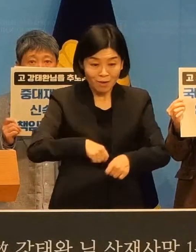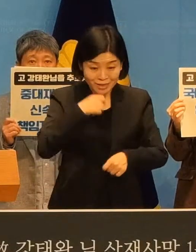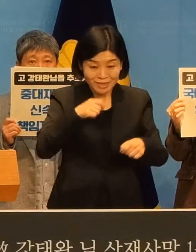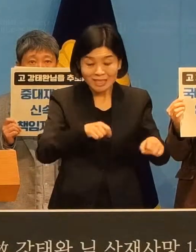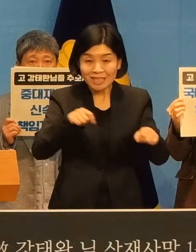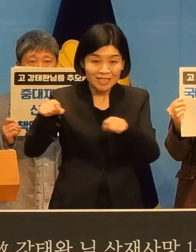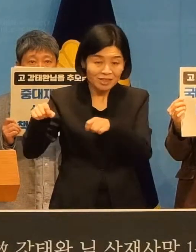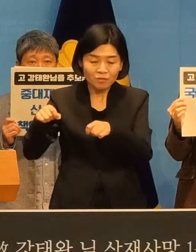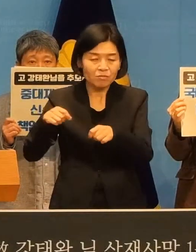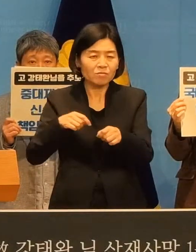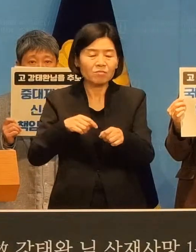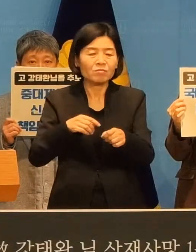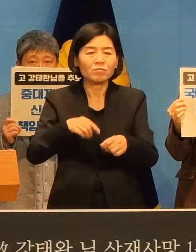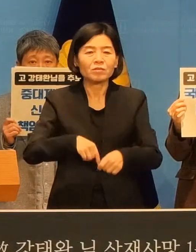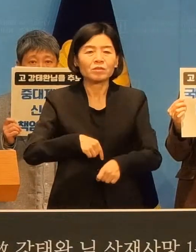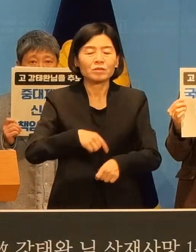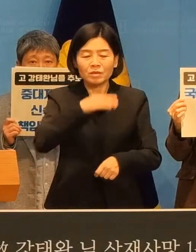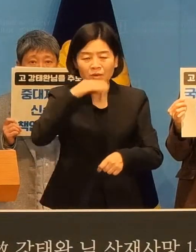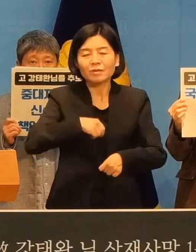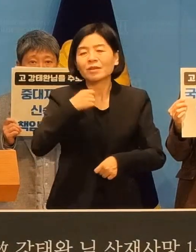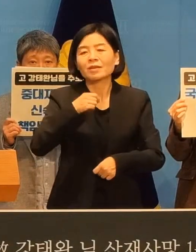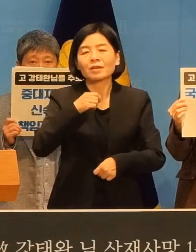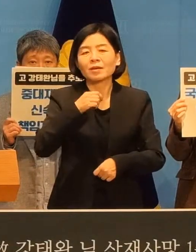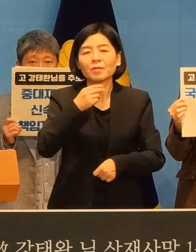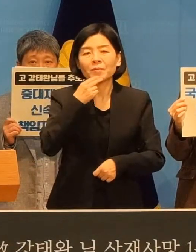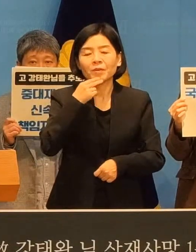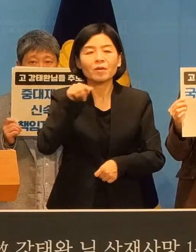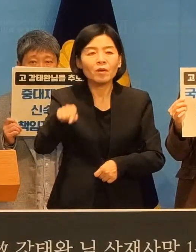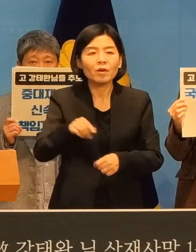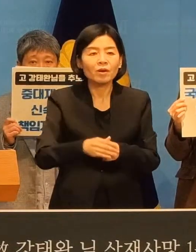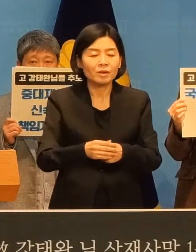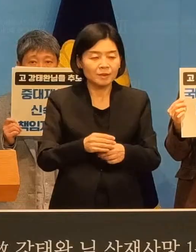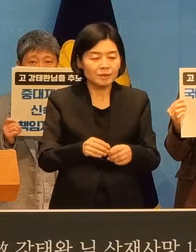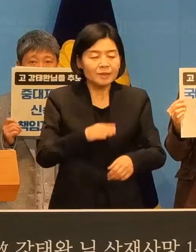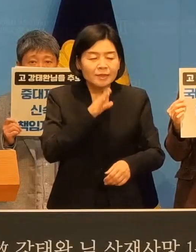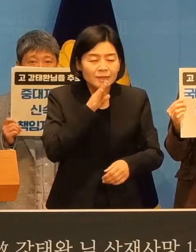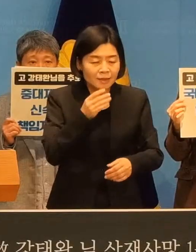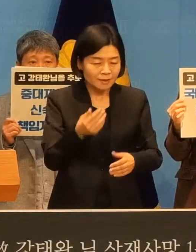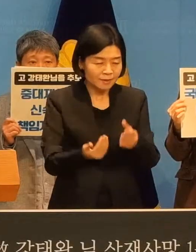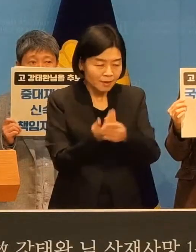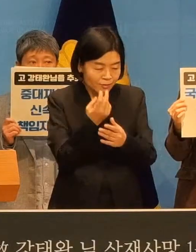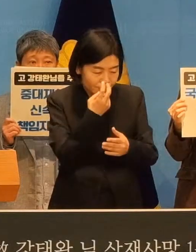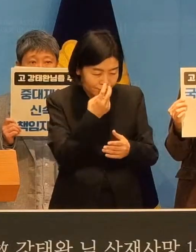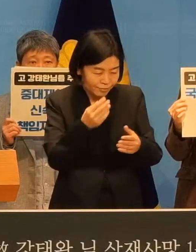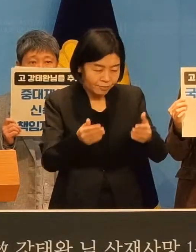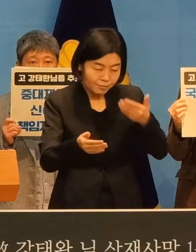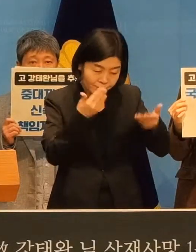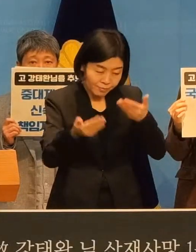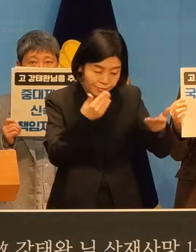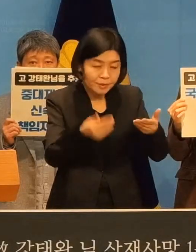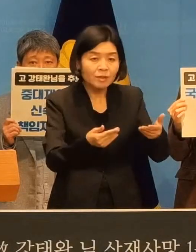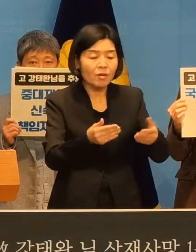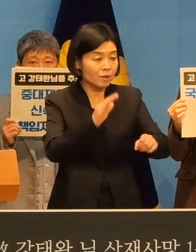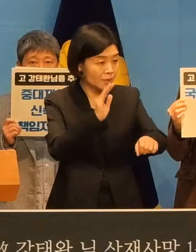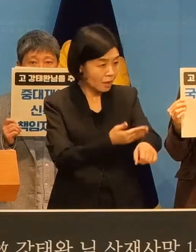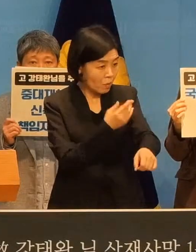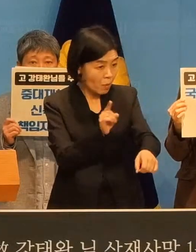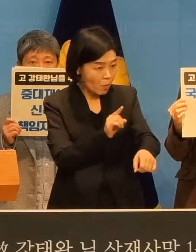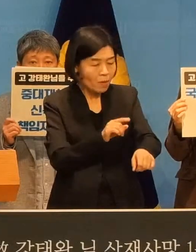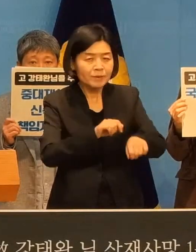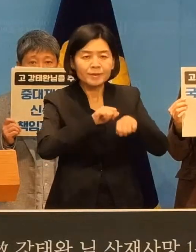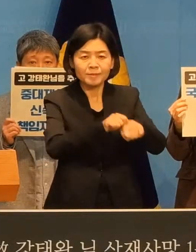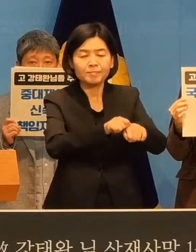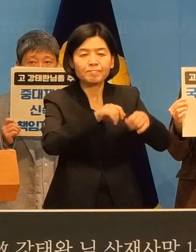아닙니다. 신속하고 철저한 수사를 통해 사고의 진상이 규명되고 책임자가 엄정하게 처벌받을 수 있도록 하여 주실